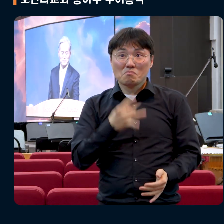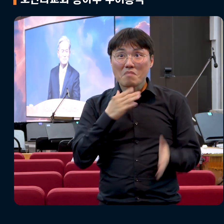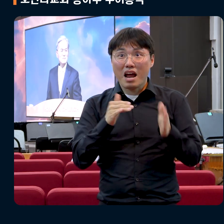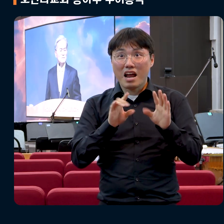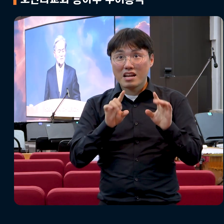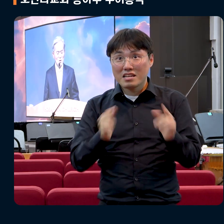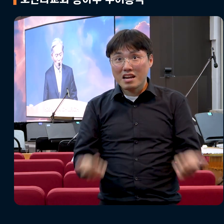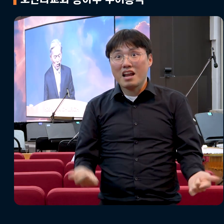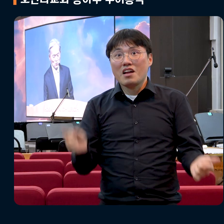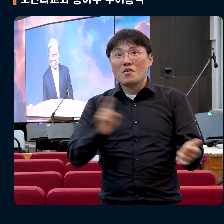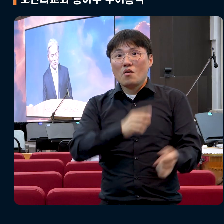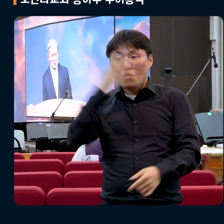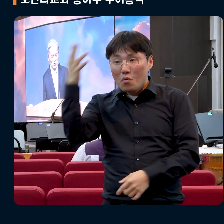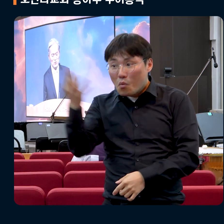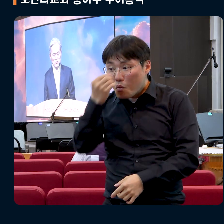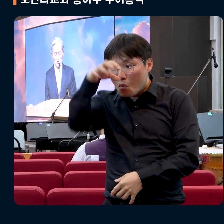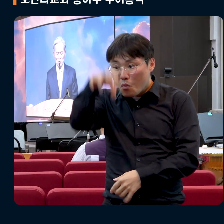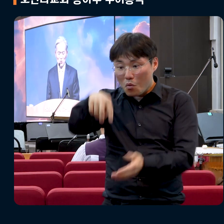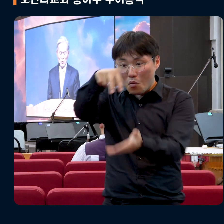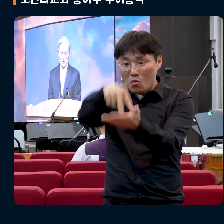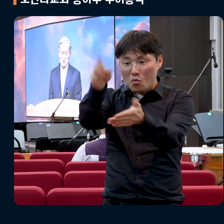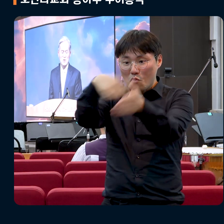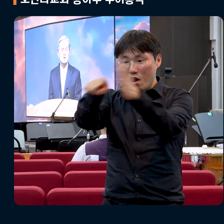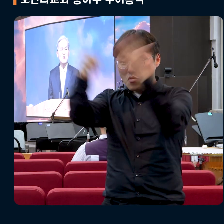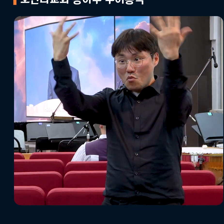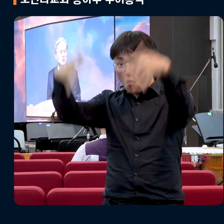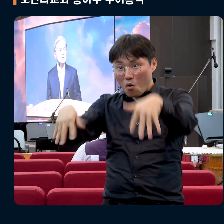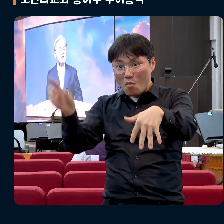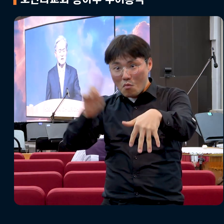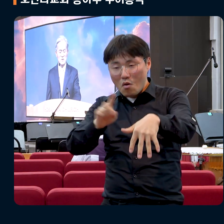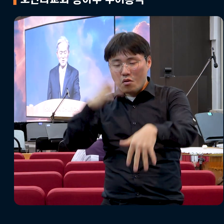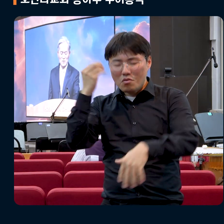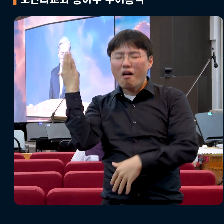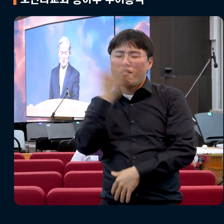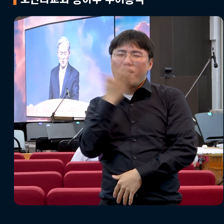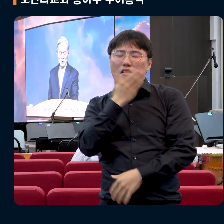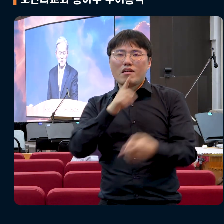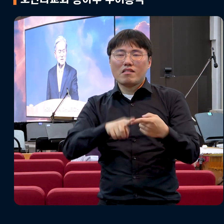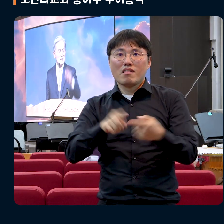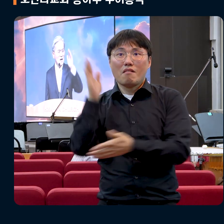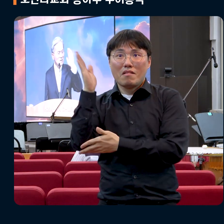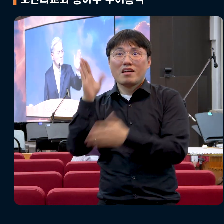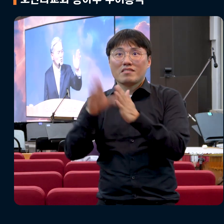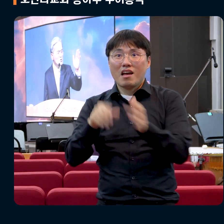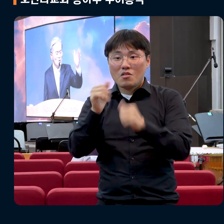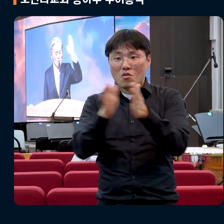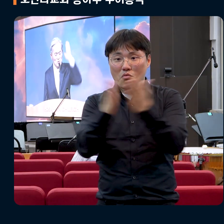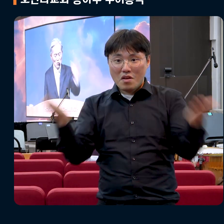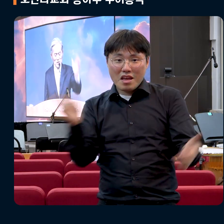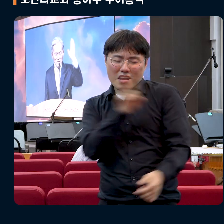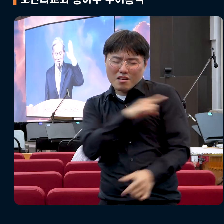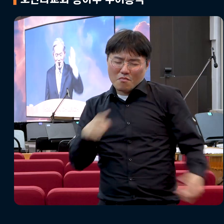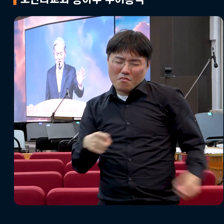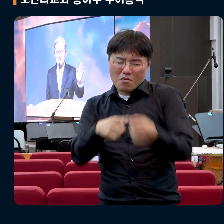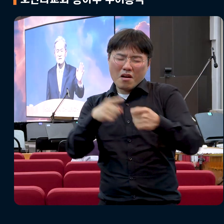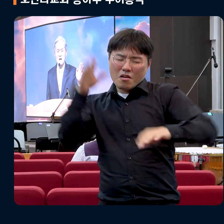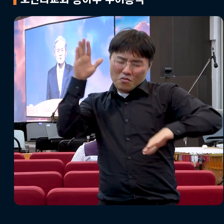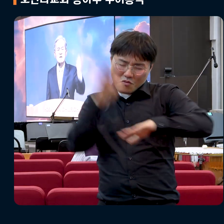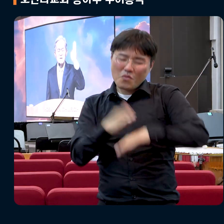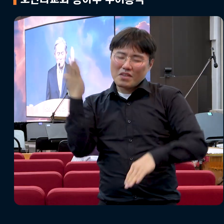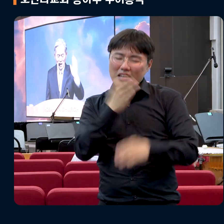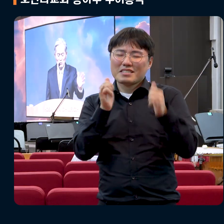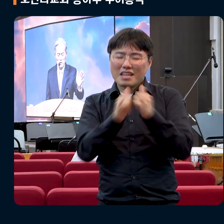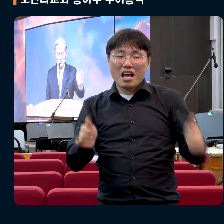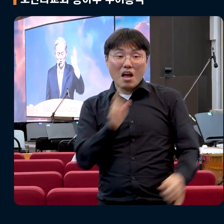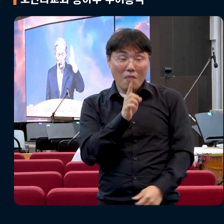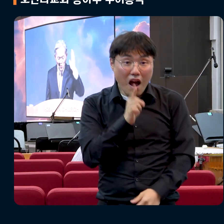아니라 거룩한 곳에 서기 위한 조건으로 성결을 이야기하면서 성경이 가장 먼저 손이 깨끗한